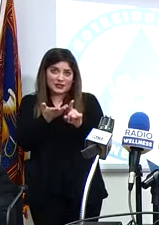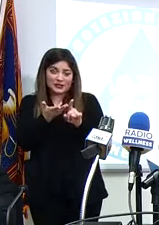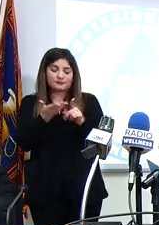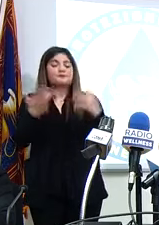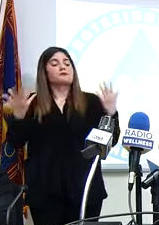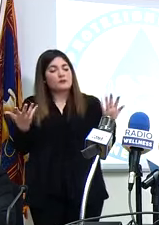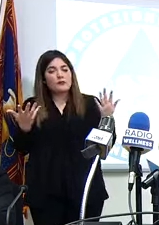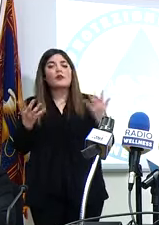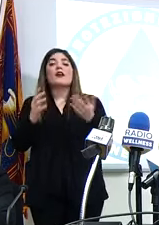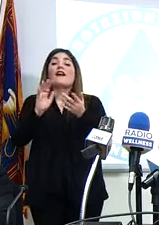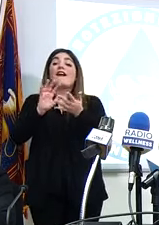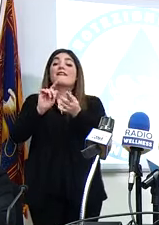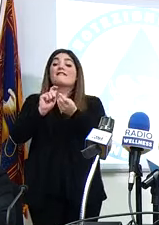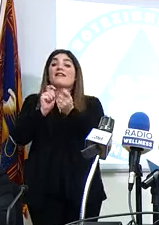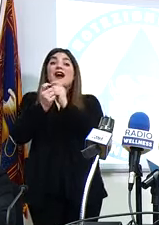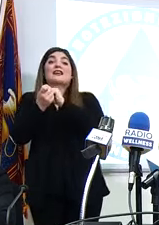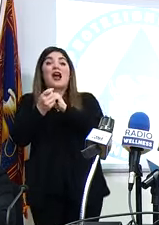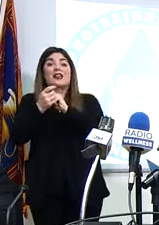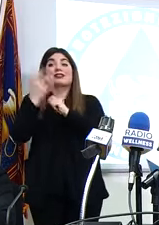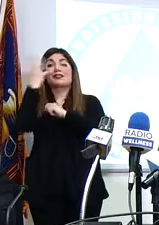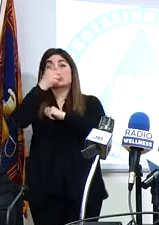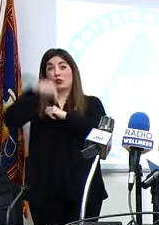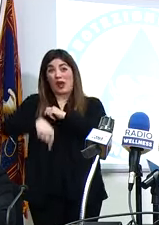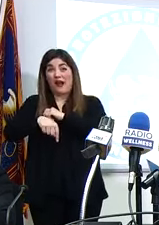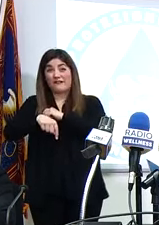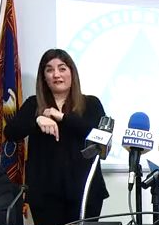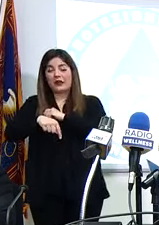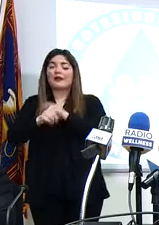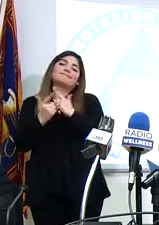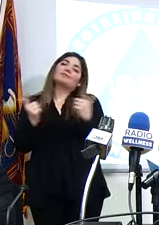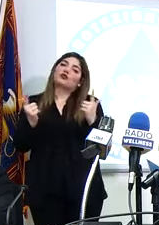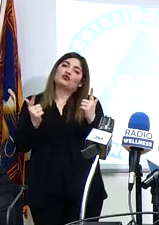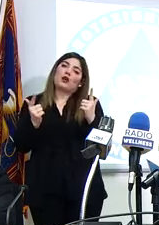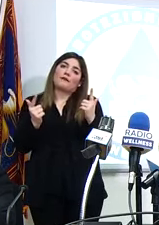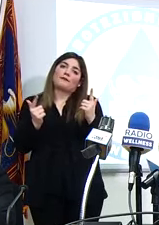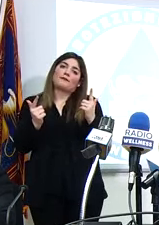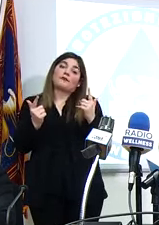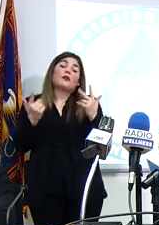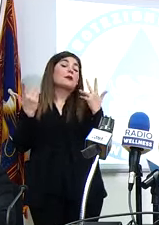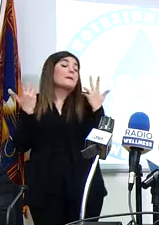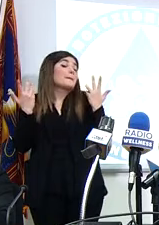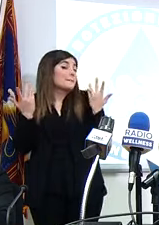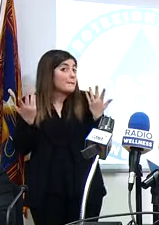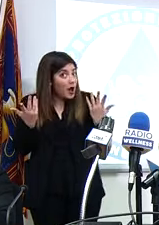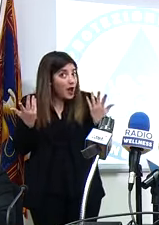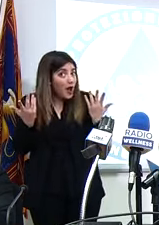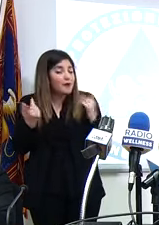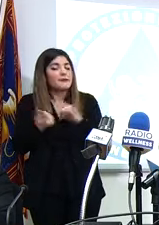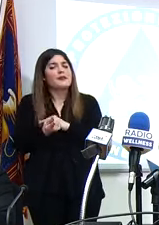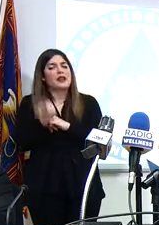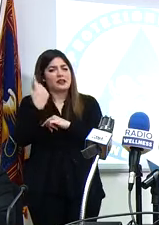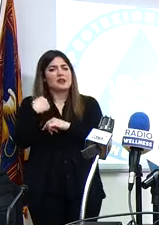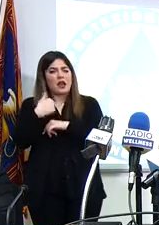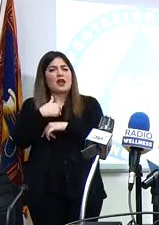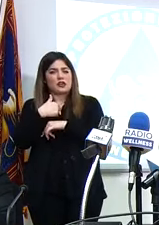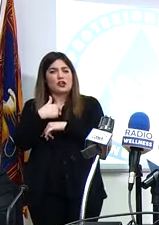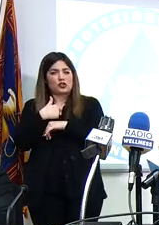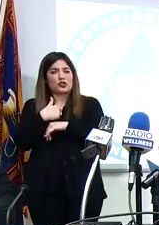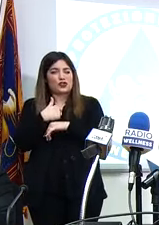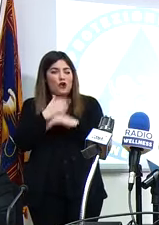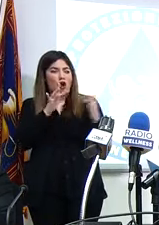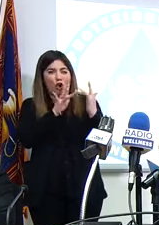sulla variante sudafricana. Se dovessi dirvelo, ecco, sentendo proprio ieri AstraZeneca, mi hanno detto